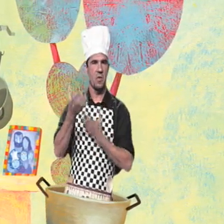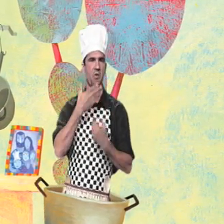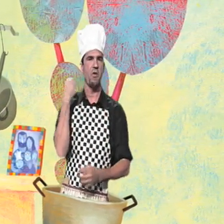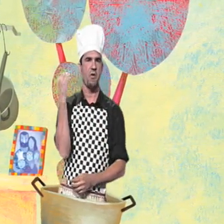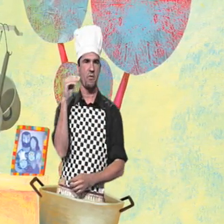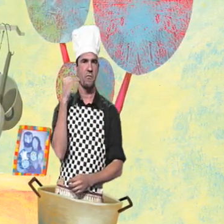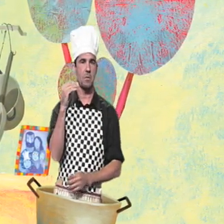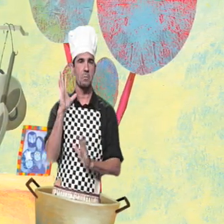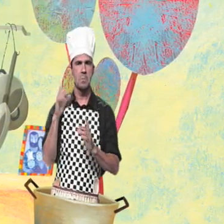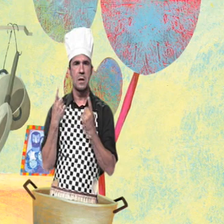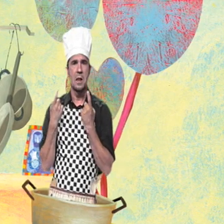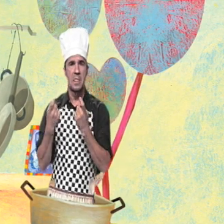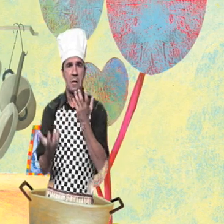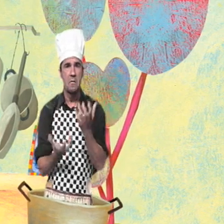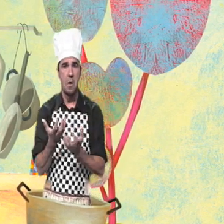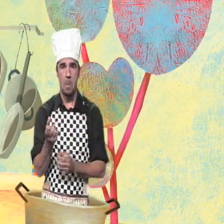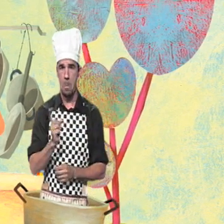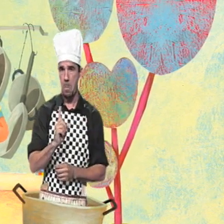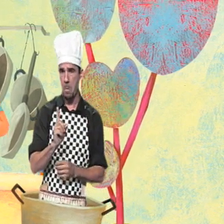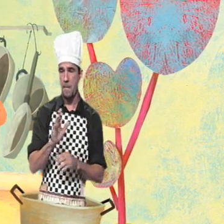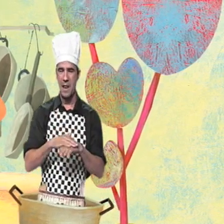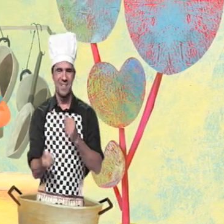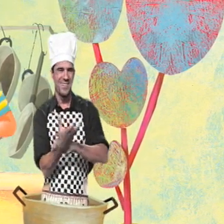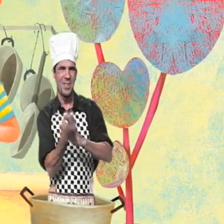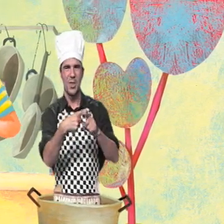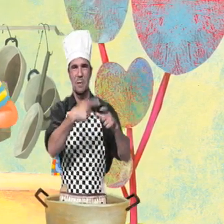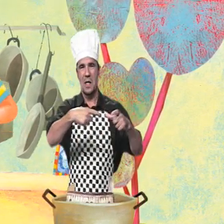jove cuiner que no necessitava foc per crear els seus plats.